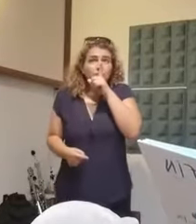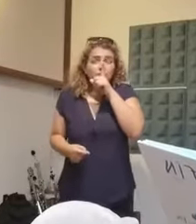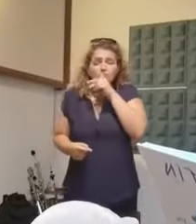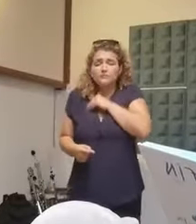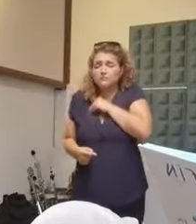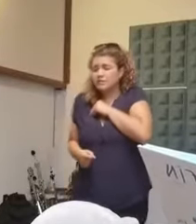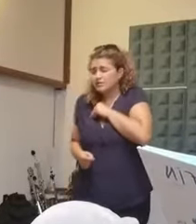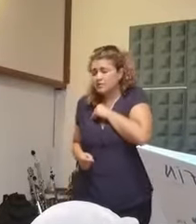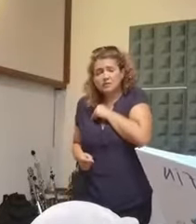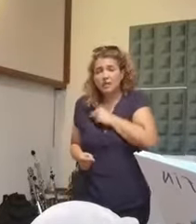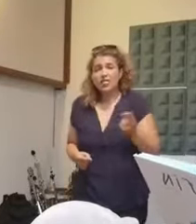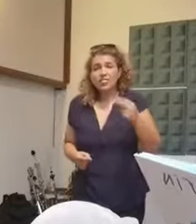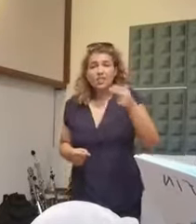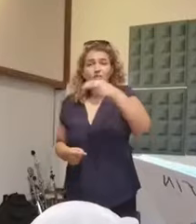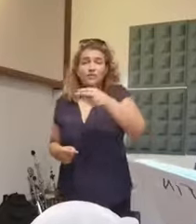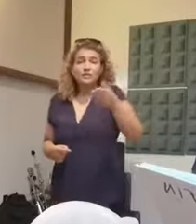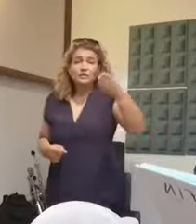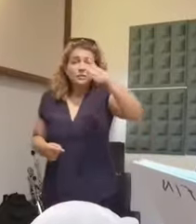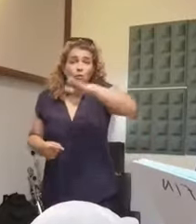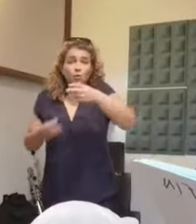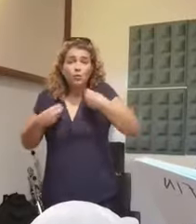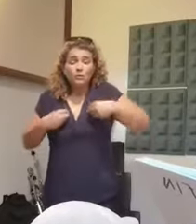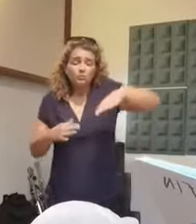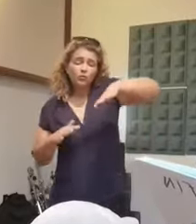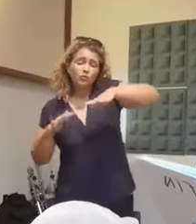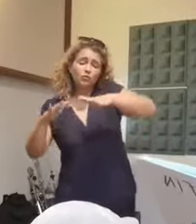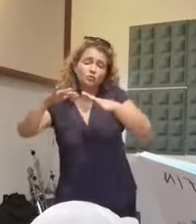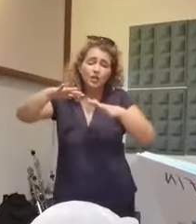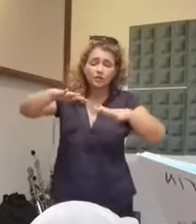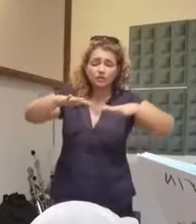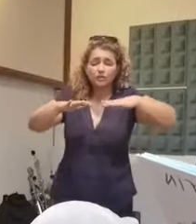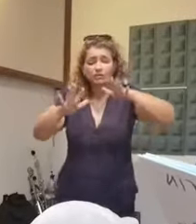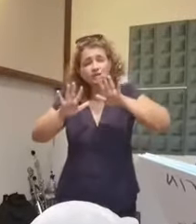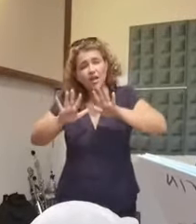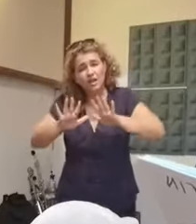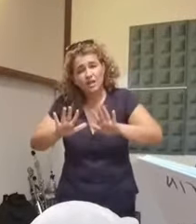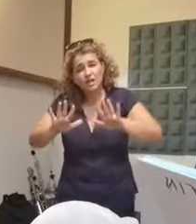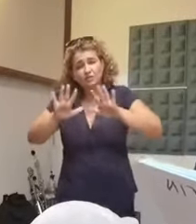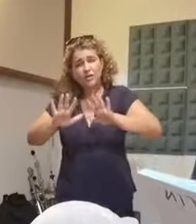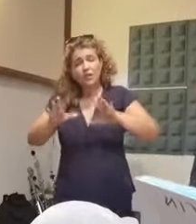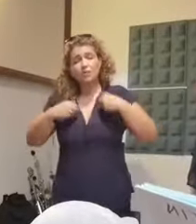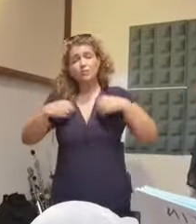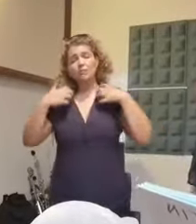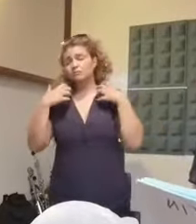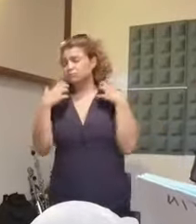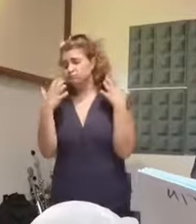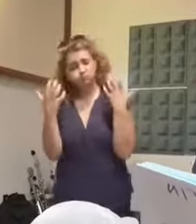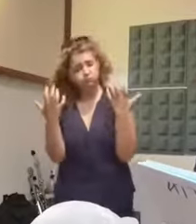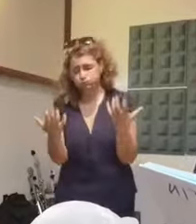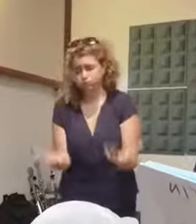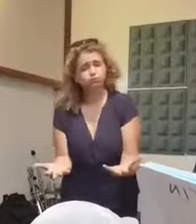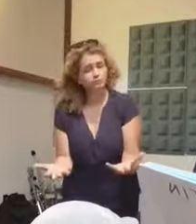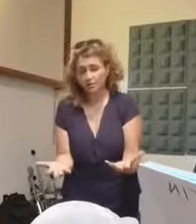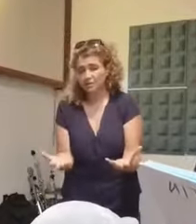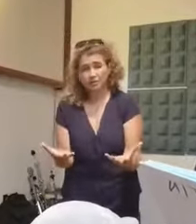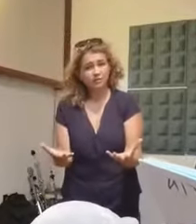Delfín falleció flotando tranquilo, como él quería, tras rendirse a su dolor y así